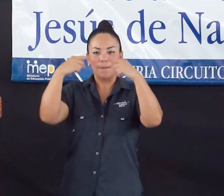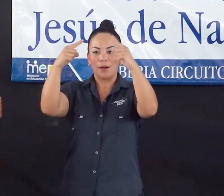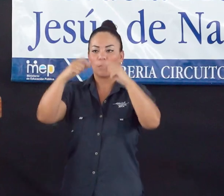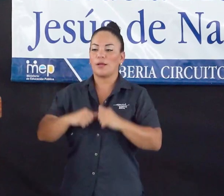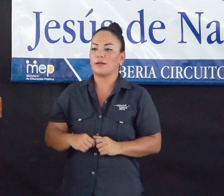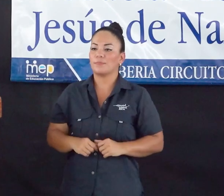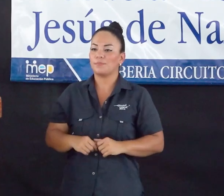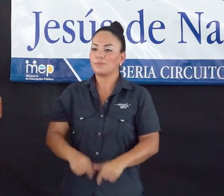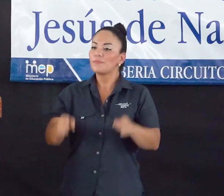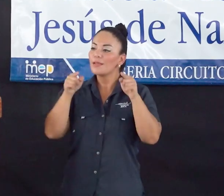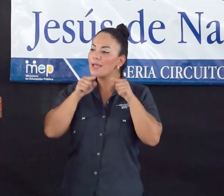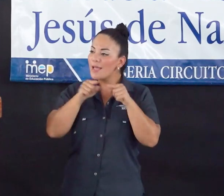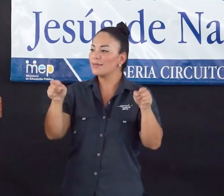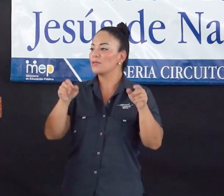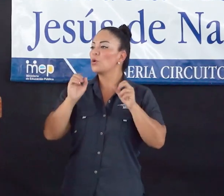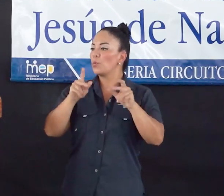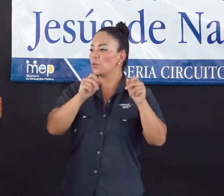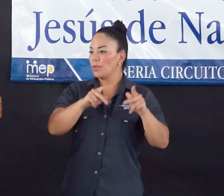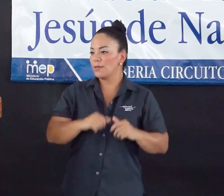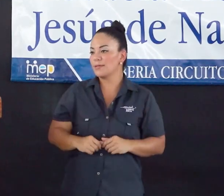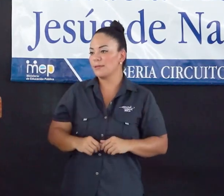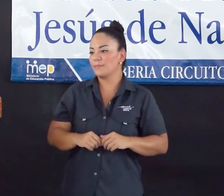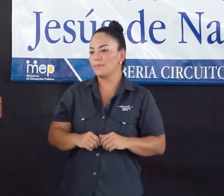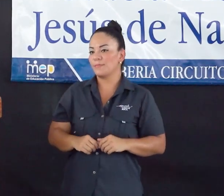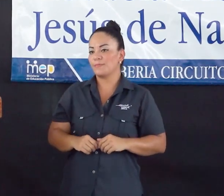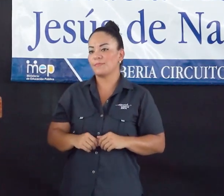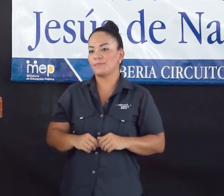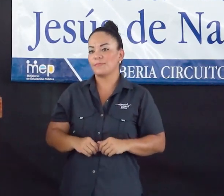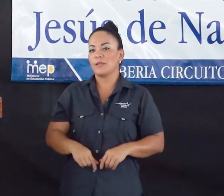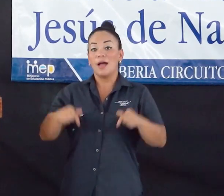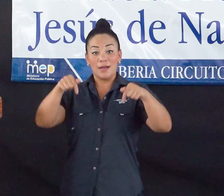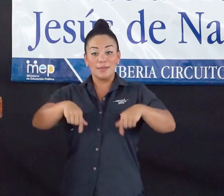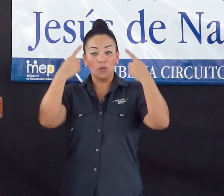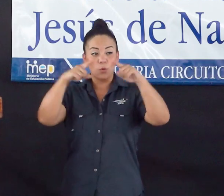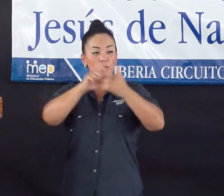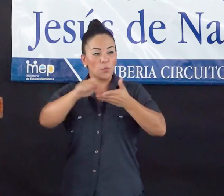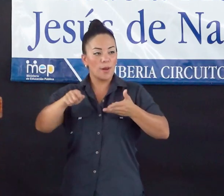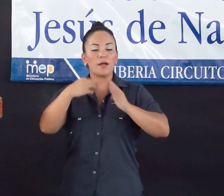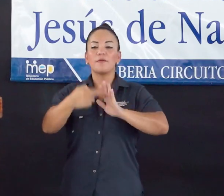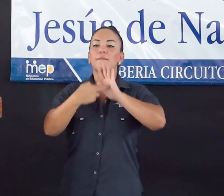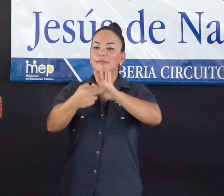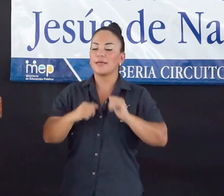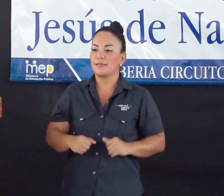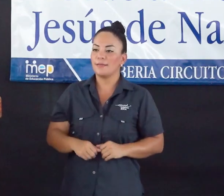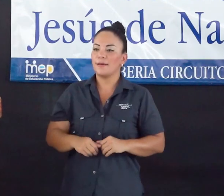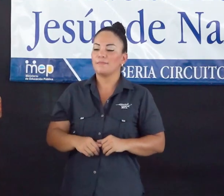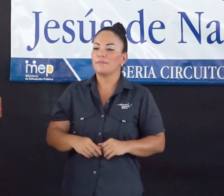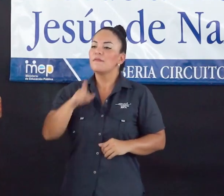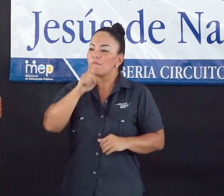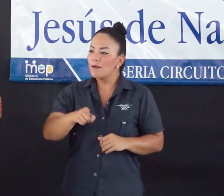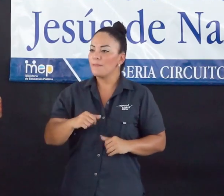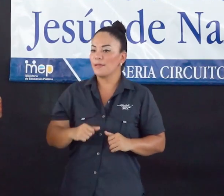lograrlas. Esas oportunidades. Lo que se ha logrado en esta escuela representa